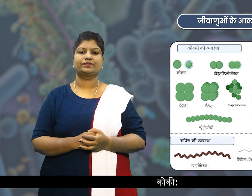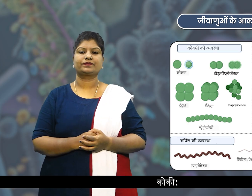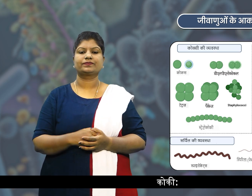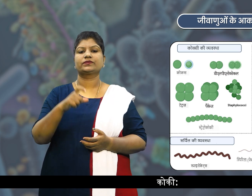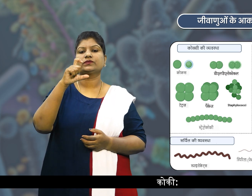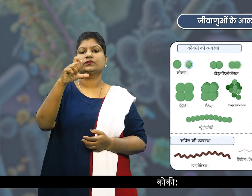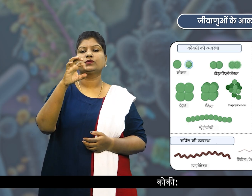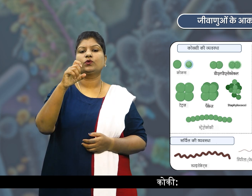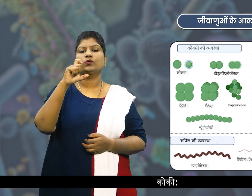खोकी,